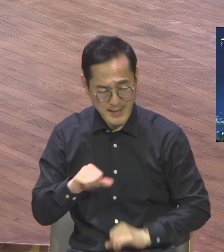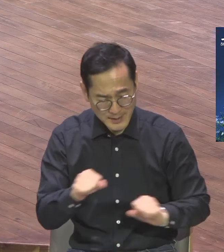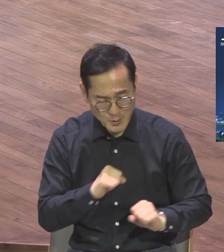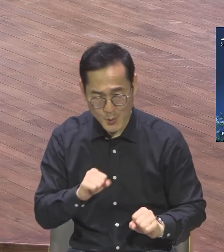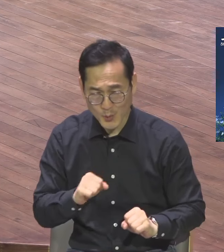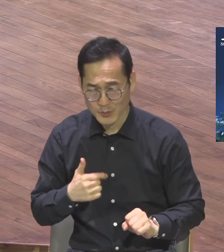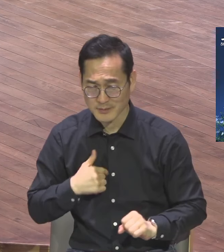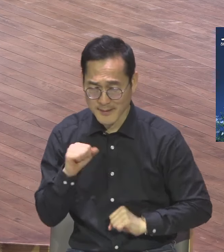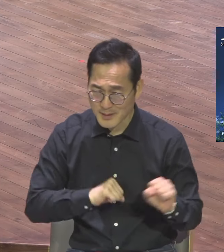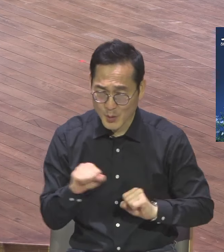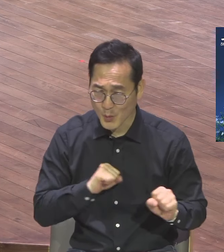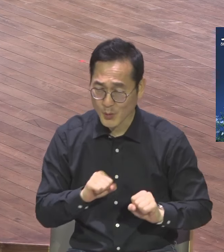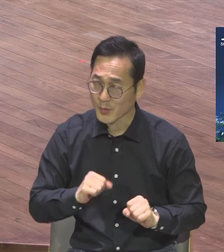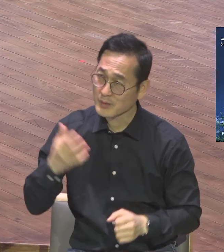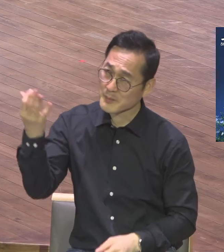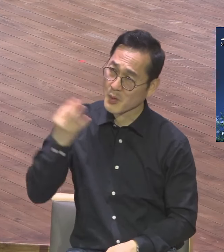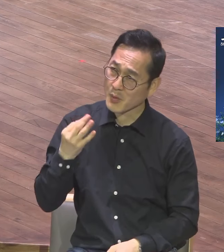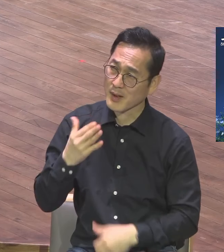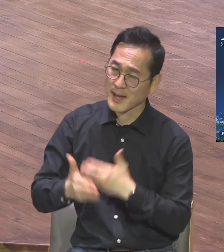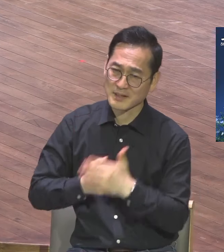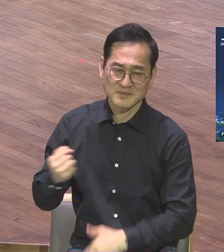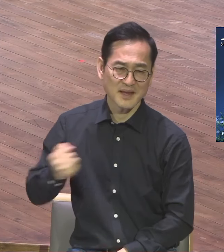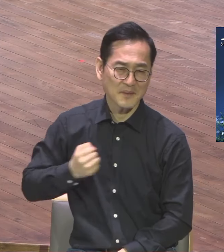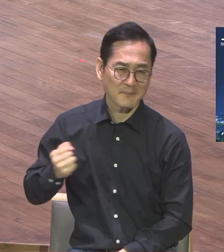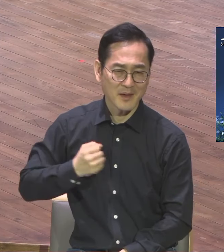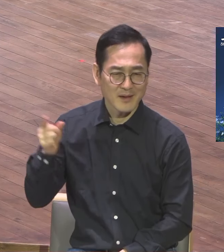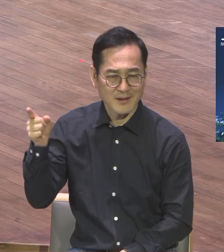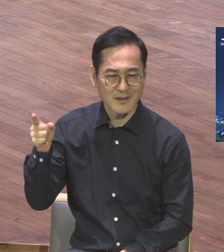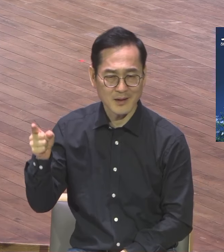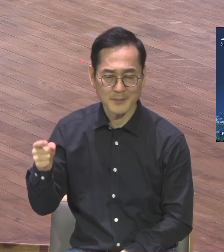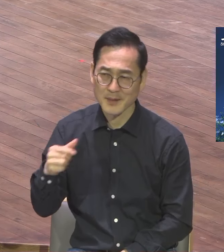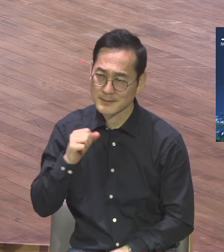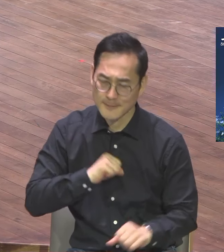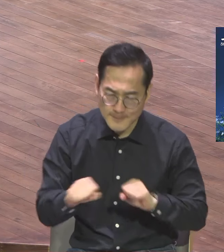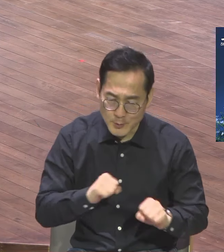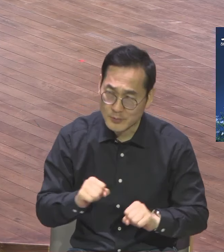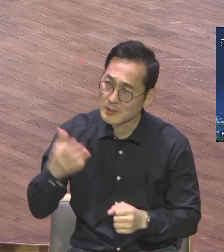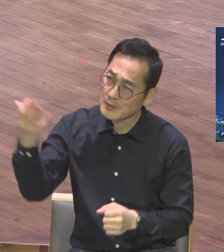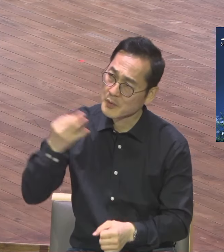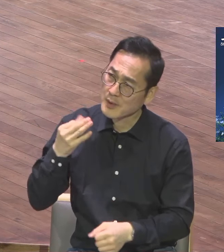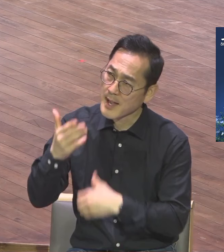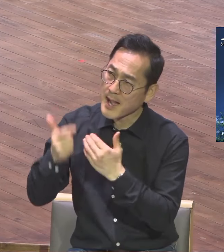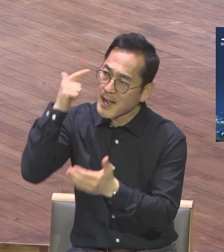하나님 마음을 아프게 하고 있나, 여러분 스스로가 점검해 보세요.